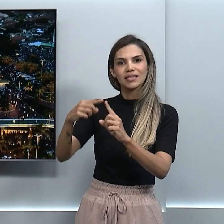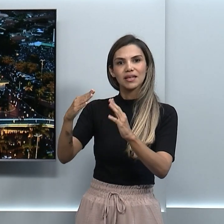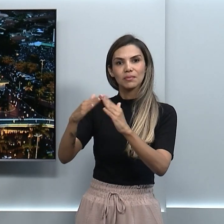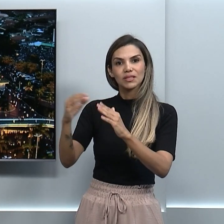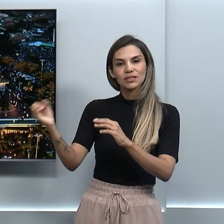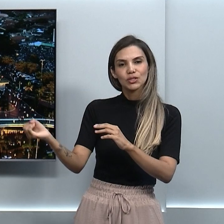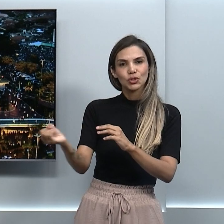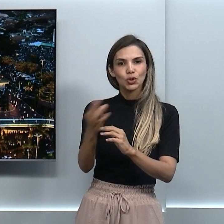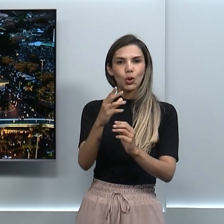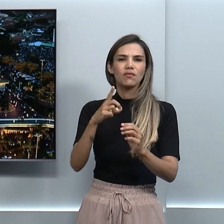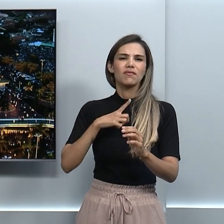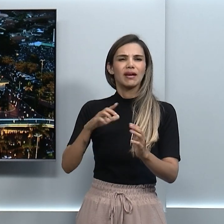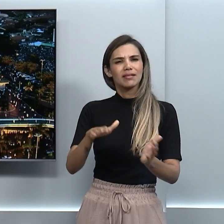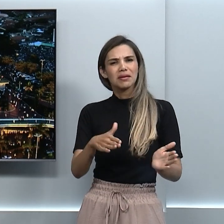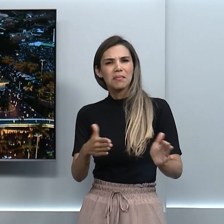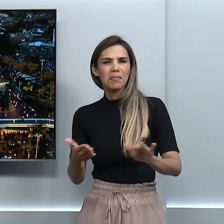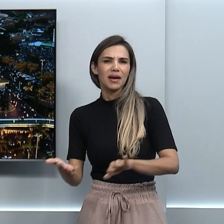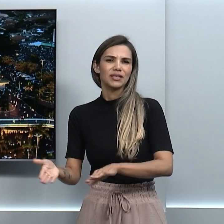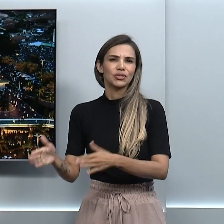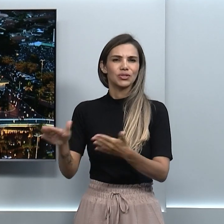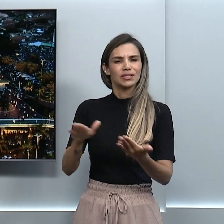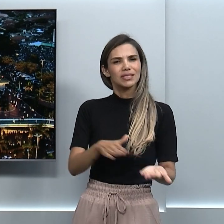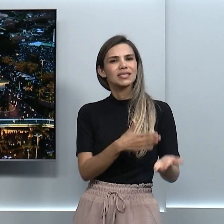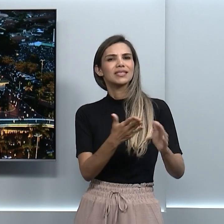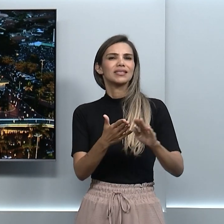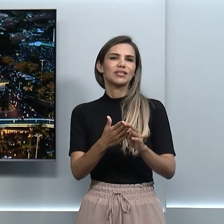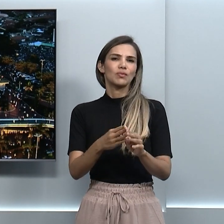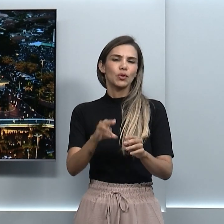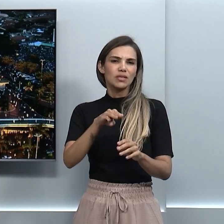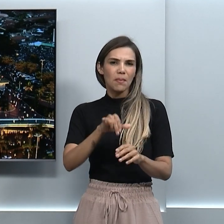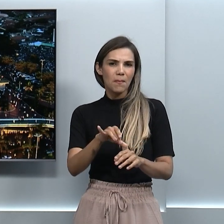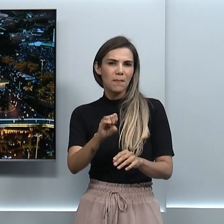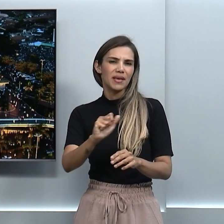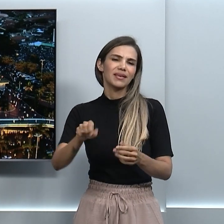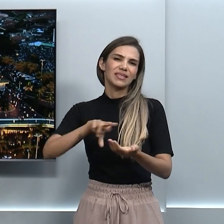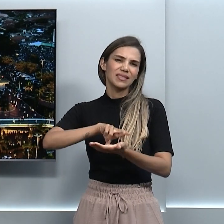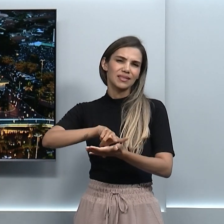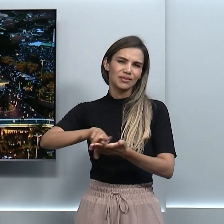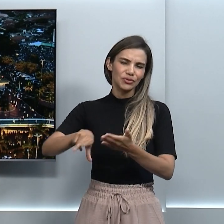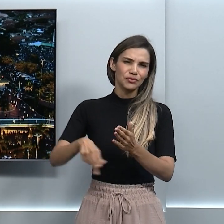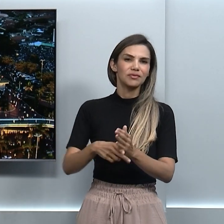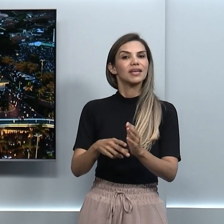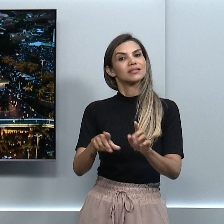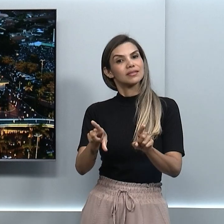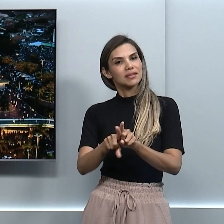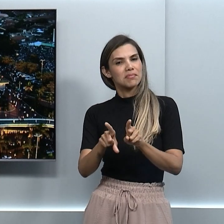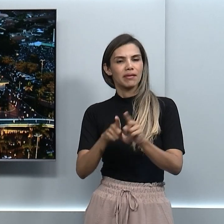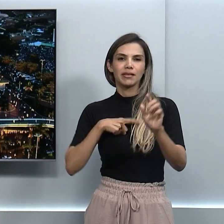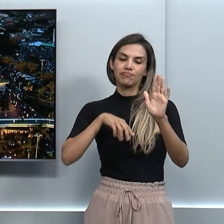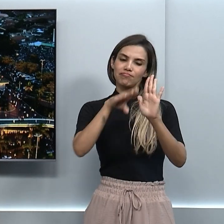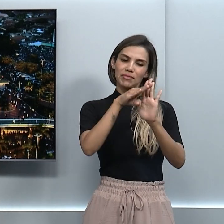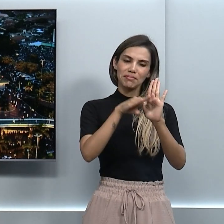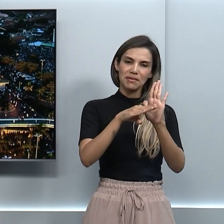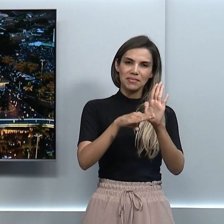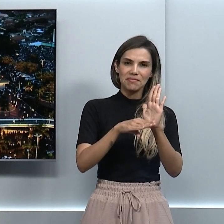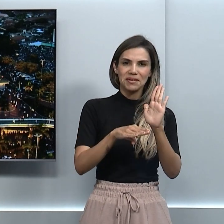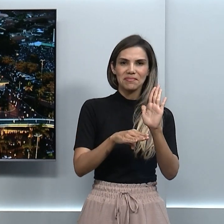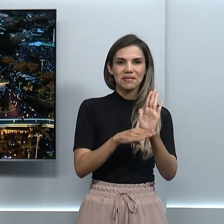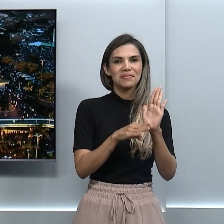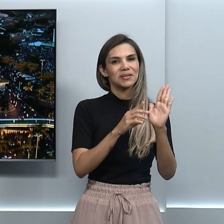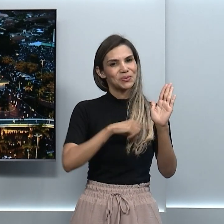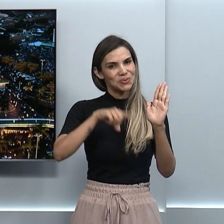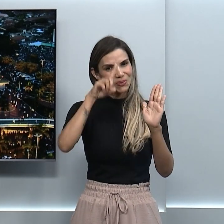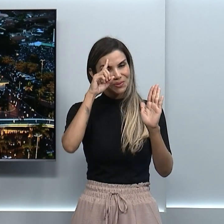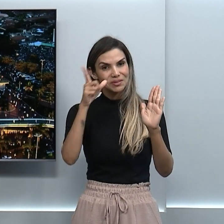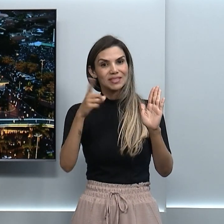missas, batismos e confissões, além de programações especiais diárias. O momento foi marcado